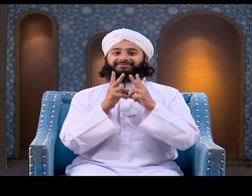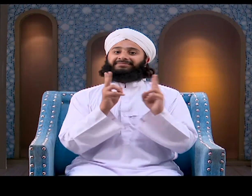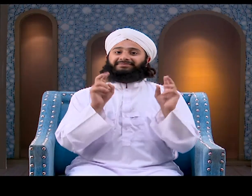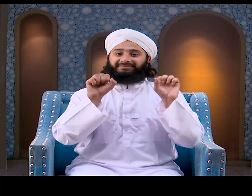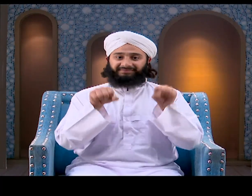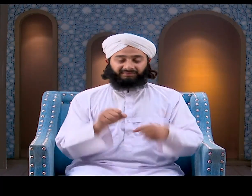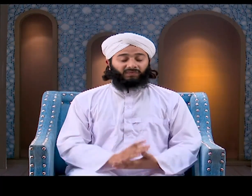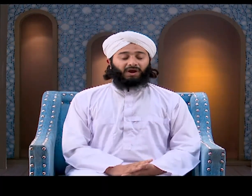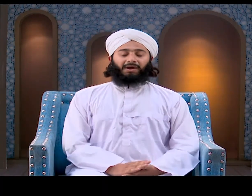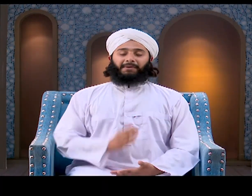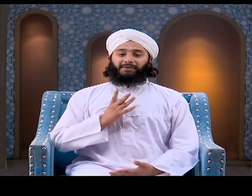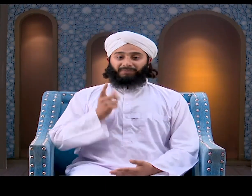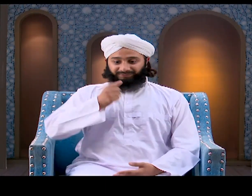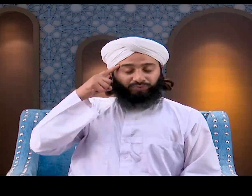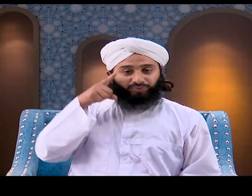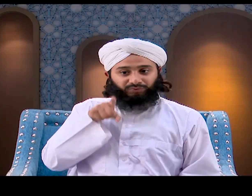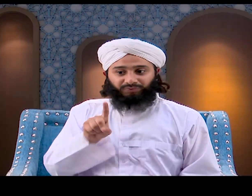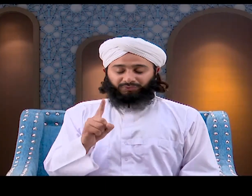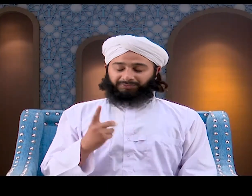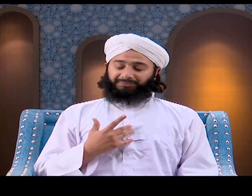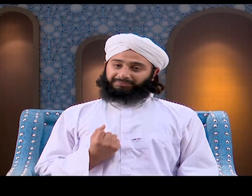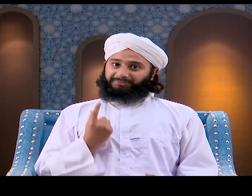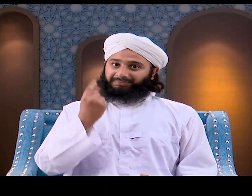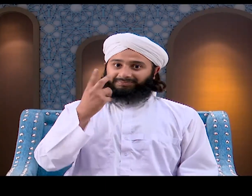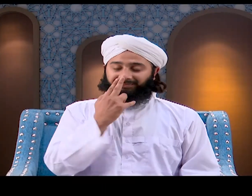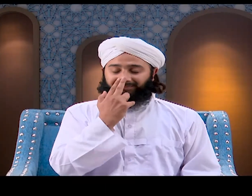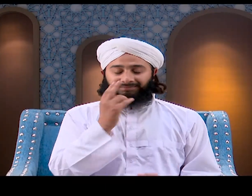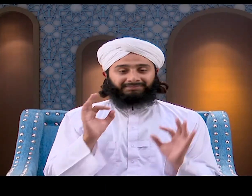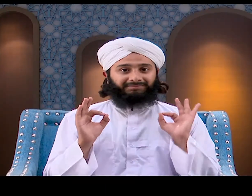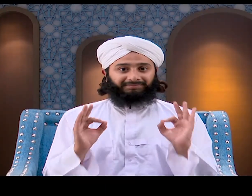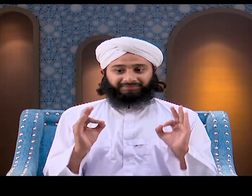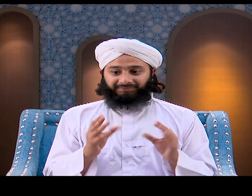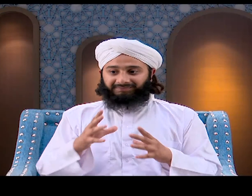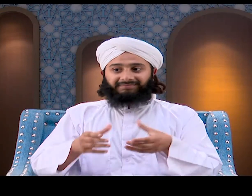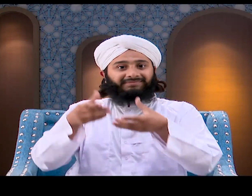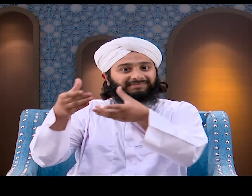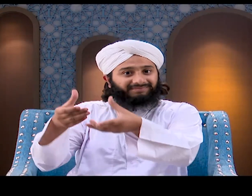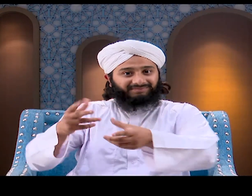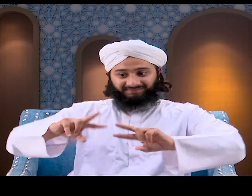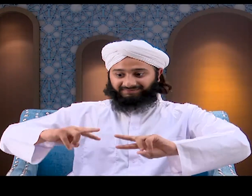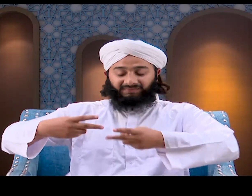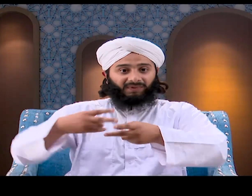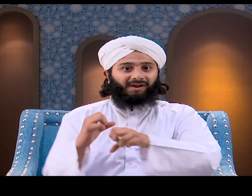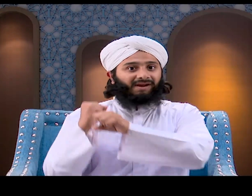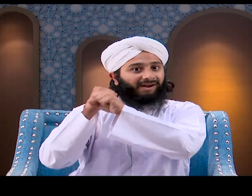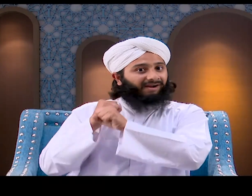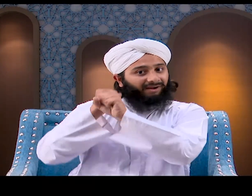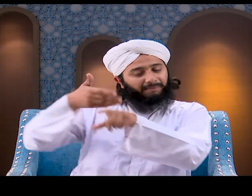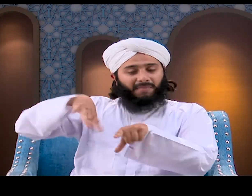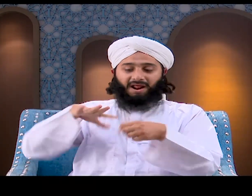مشک کی خوشبو کی طرح نکلتی ہے، حتیٰ کہ فرشتے یہ روح ایک دوسرے کو دیتے ہیں۔ یعنی جیسے لوگ جنازہ لے جاتے ہوئے کندھے بدلتے